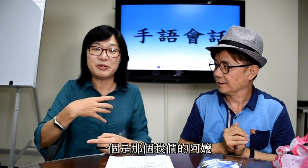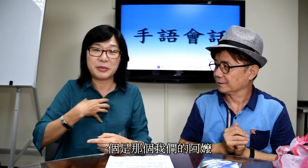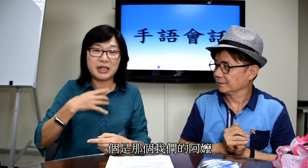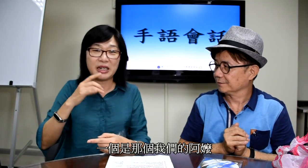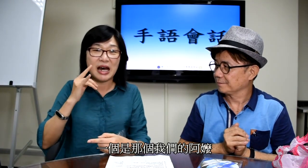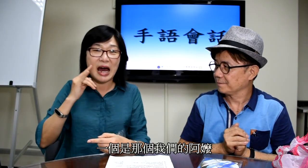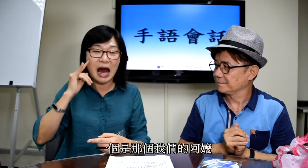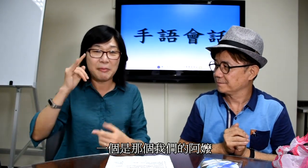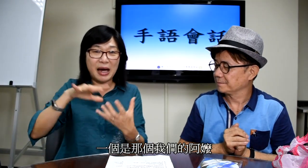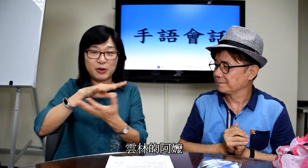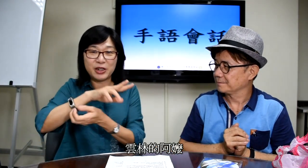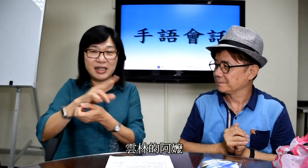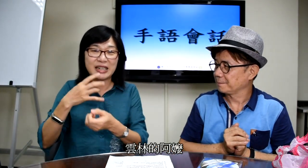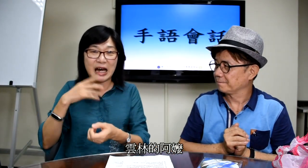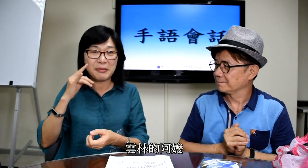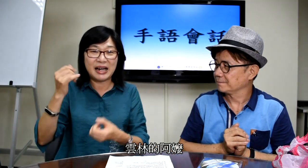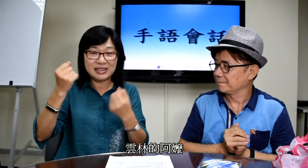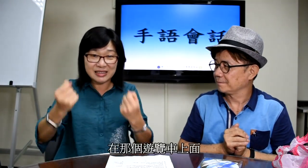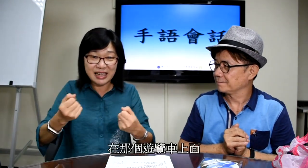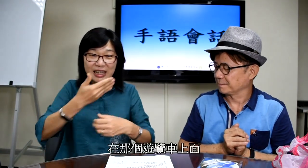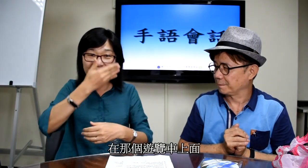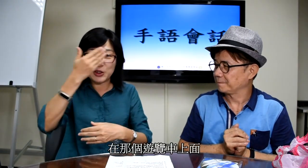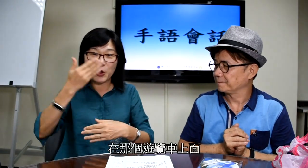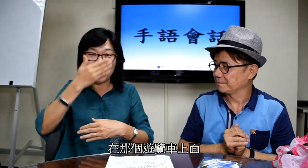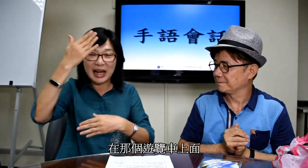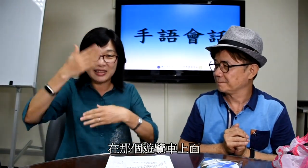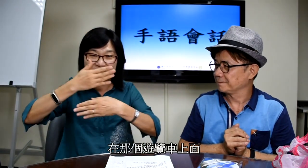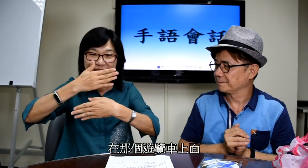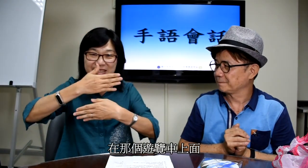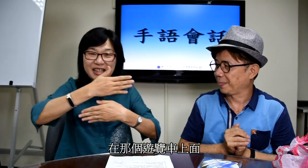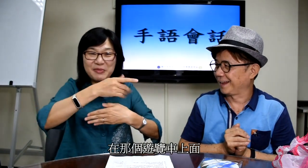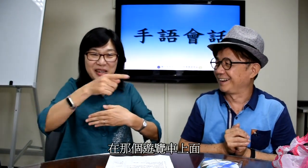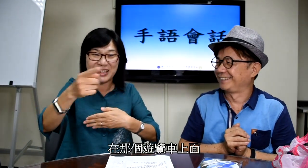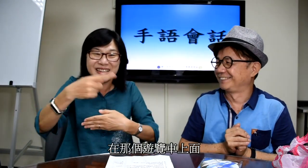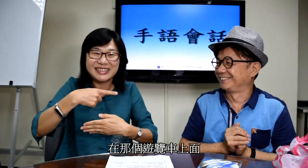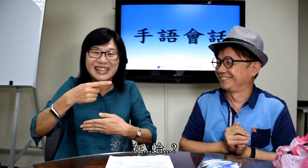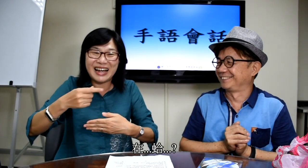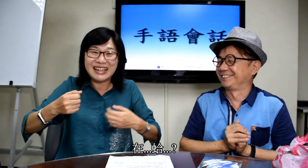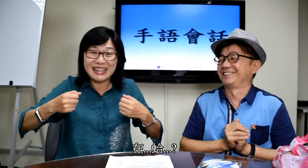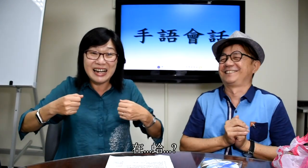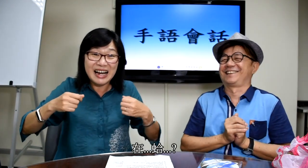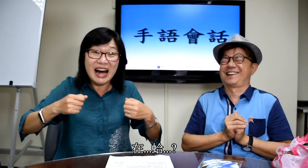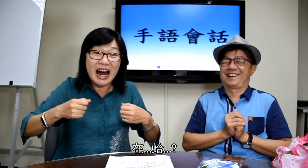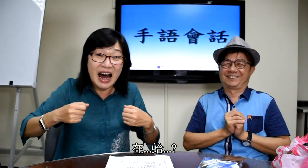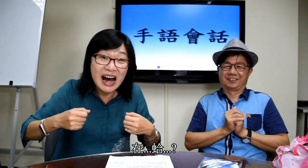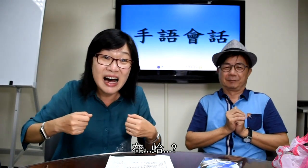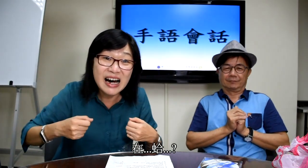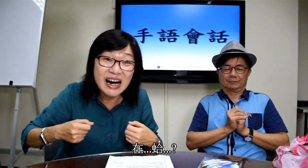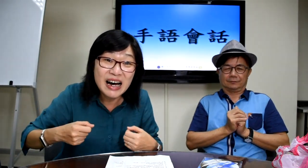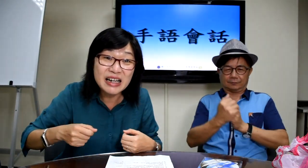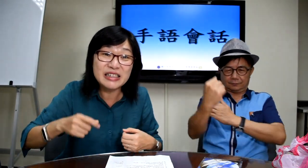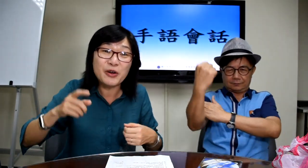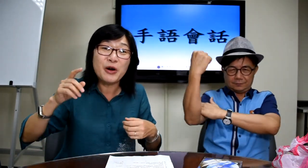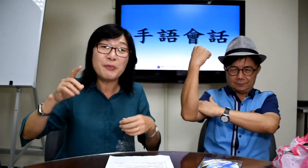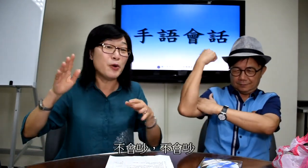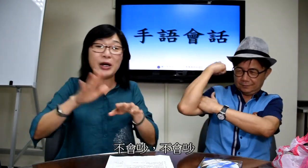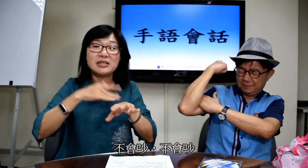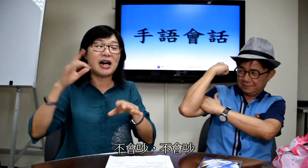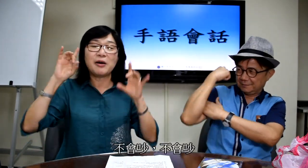们的阿嬷，云林的阿嬷，在那个游览车上面，在啊，不会吵，不